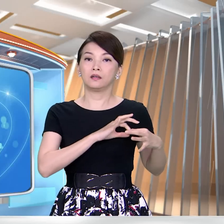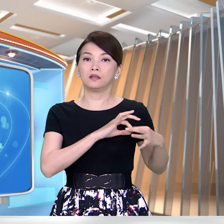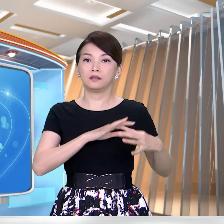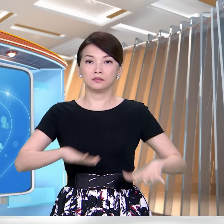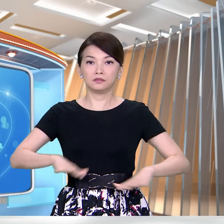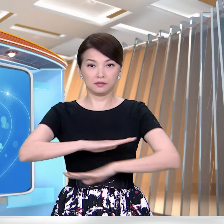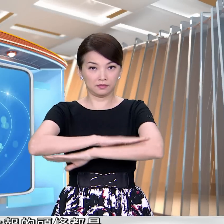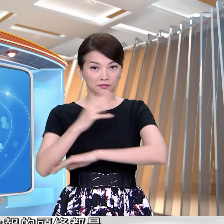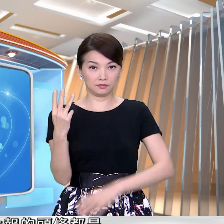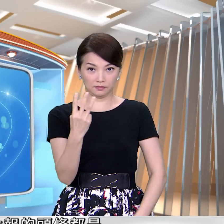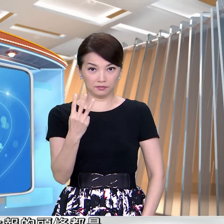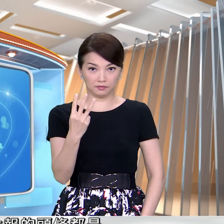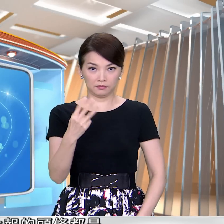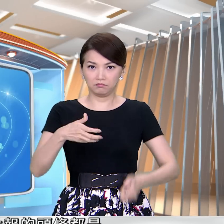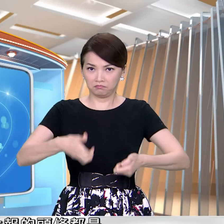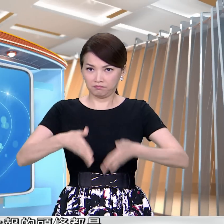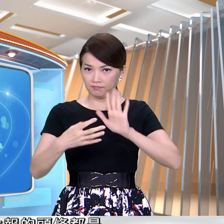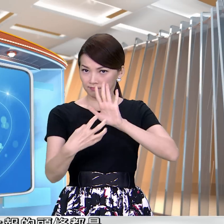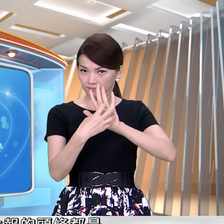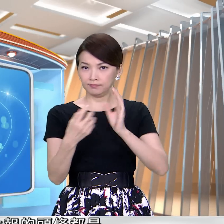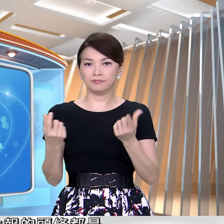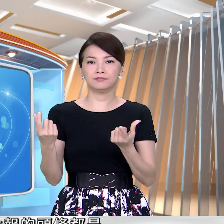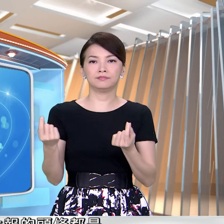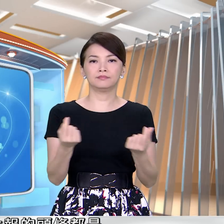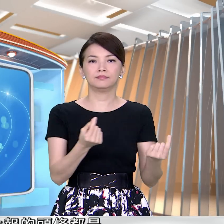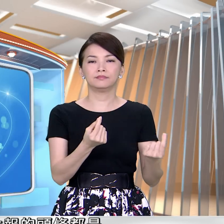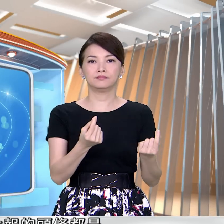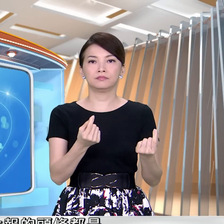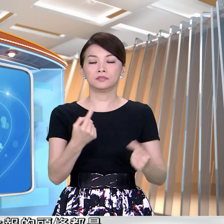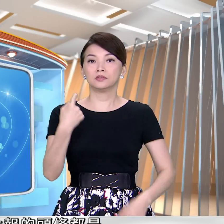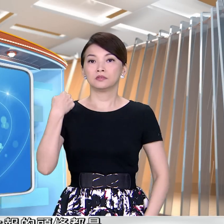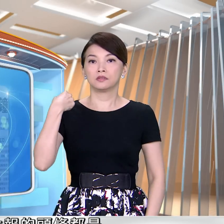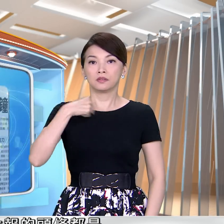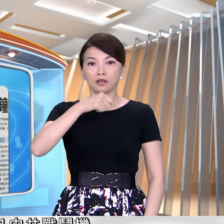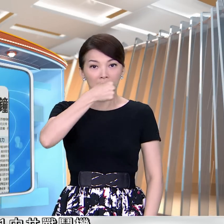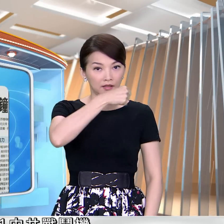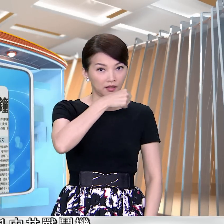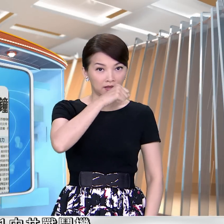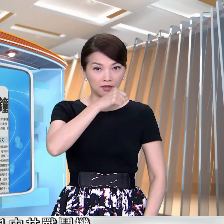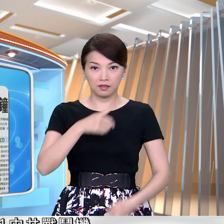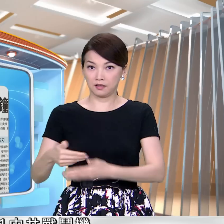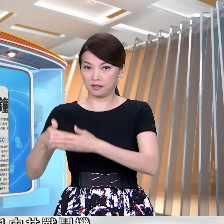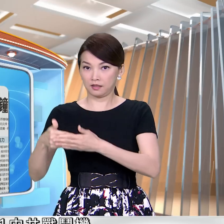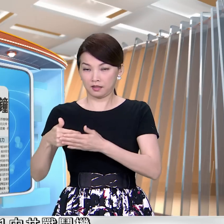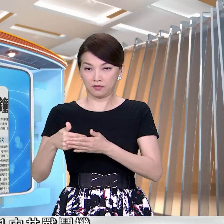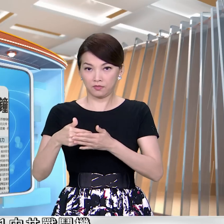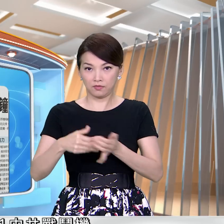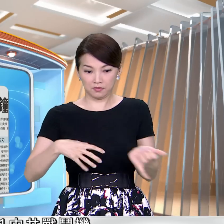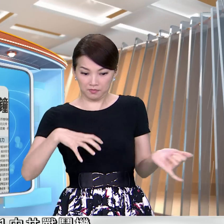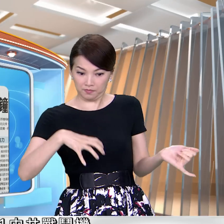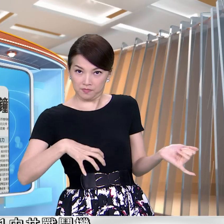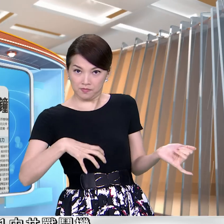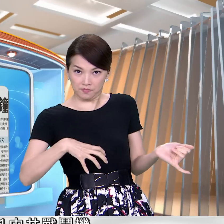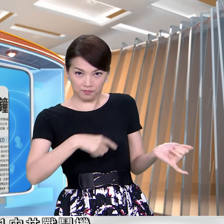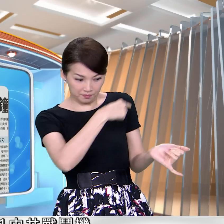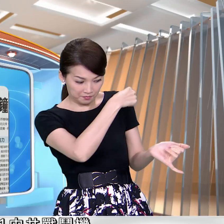来关心今天三大报的头条都是：昨天有两架歼十一中共战斗